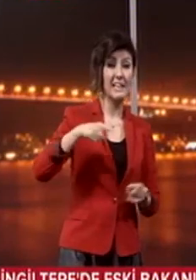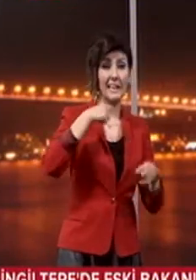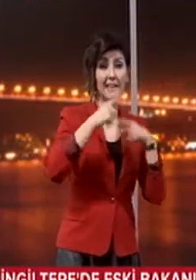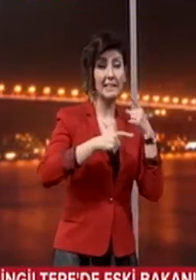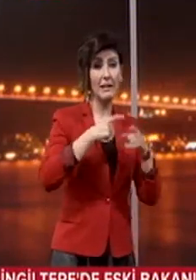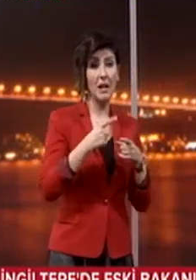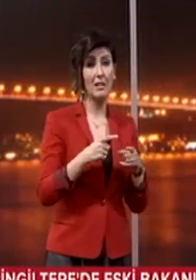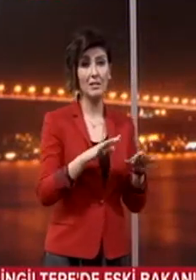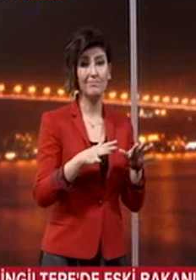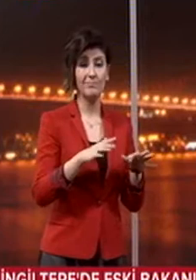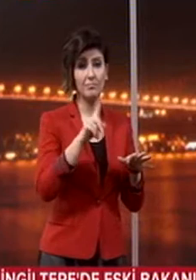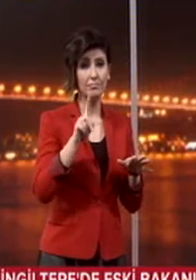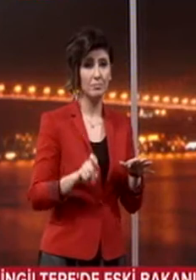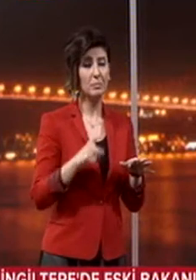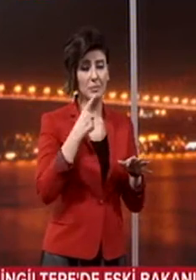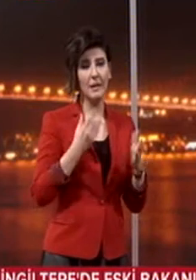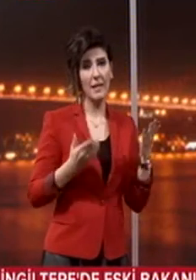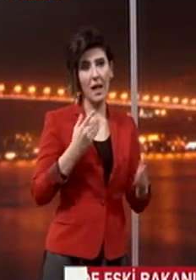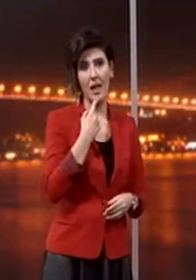ise iddiaları vahim olarak değerlendirdi.